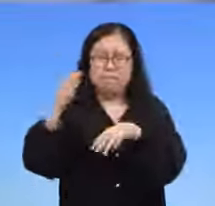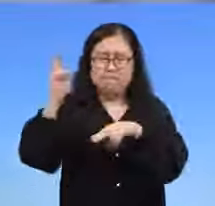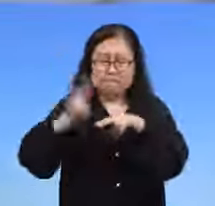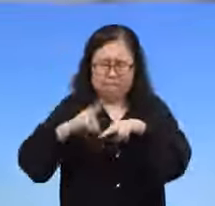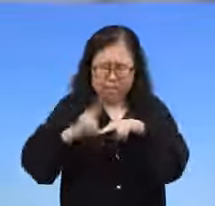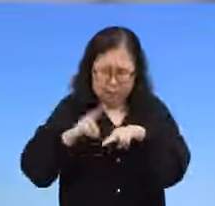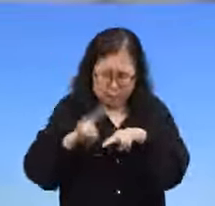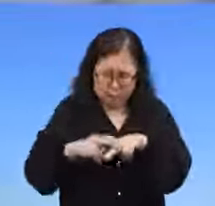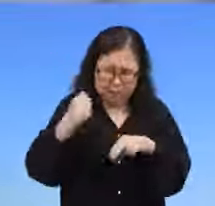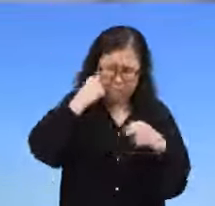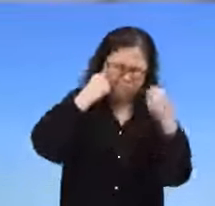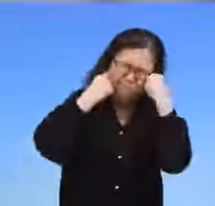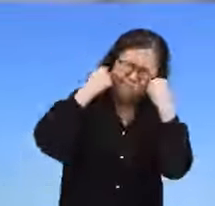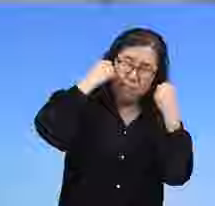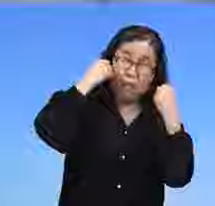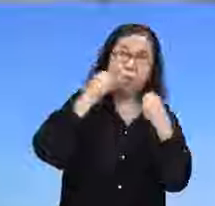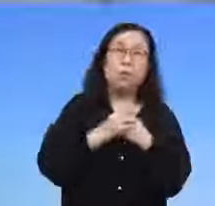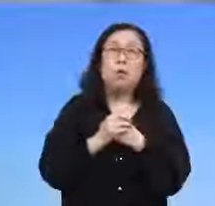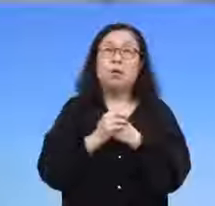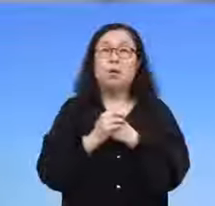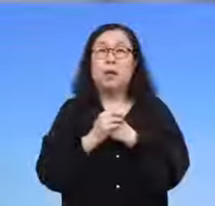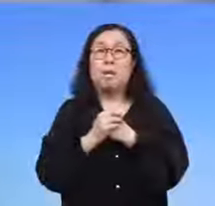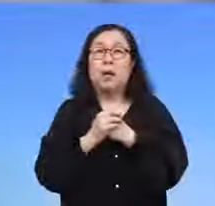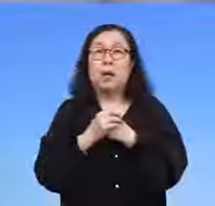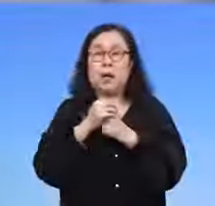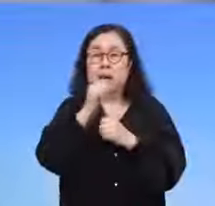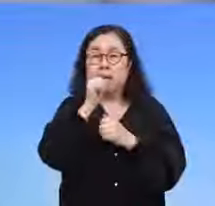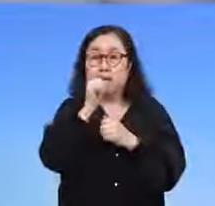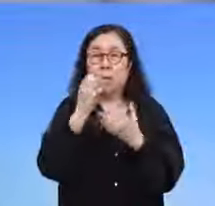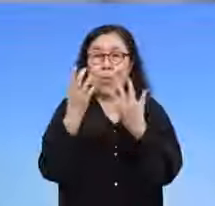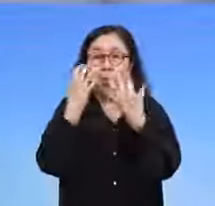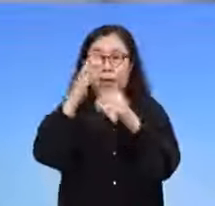감옥에 들어가는 아픔을 내가 겪을 수밖에 없다 할지라도